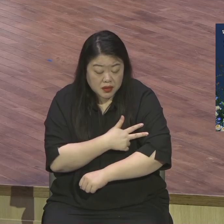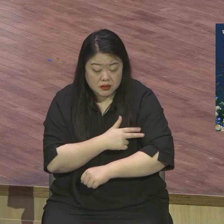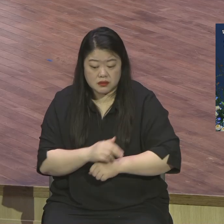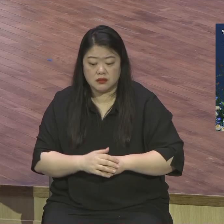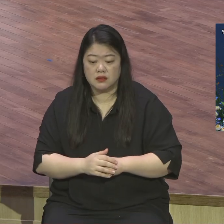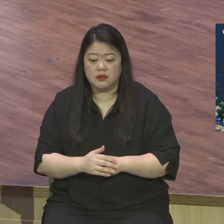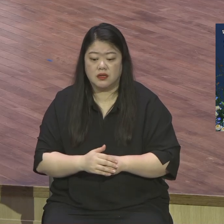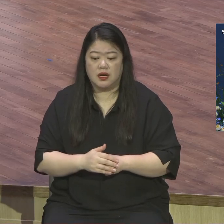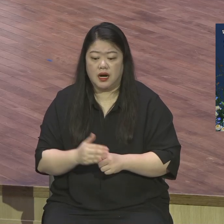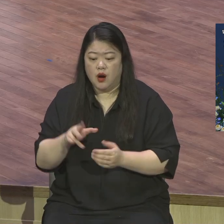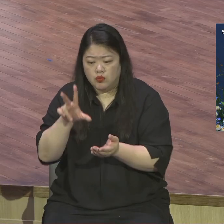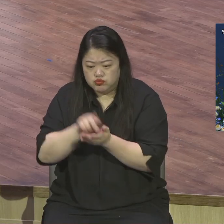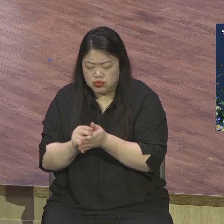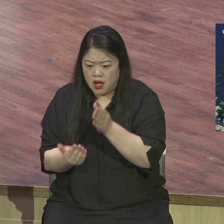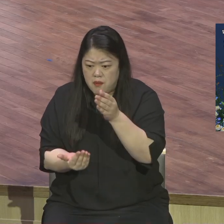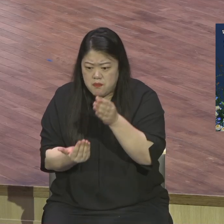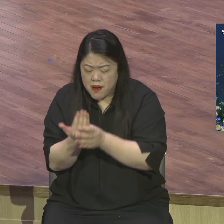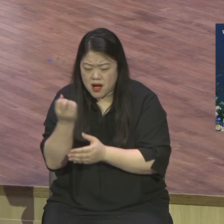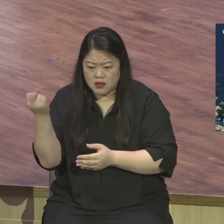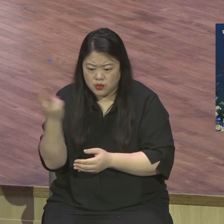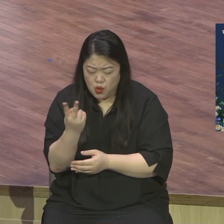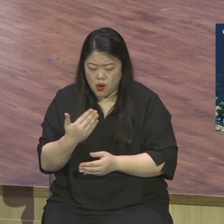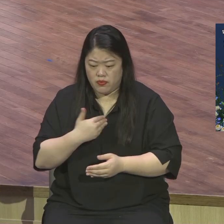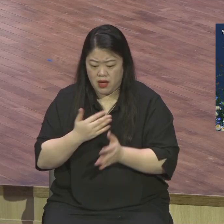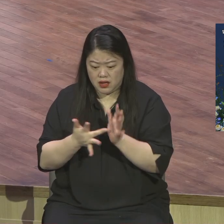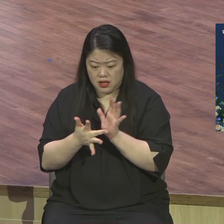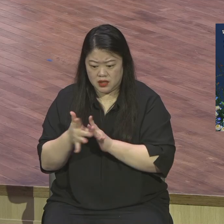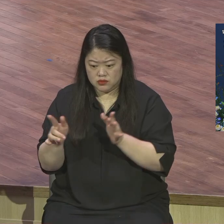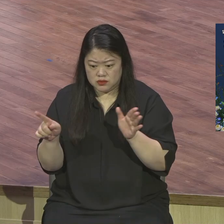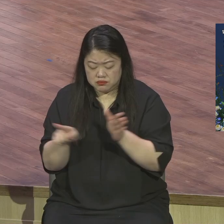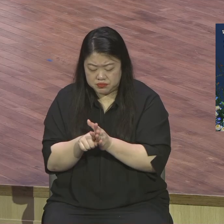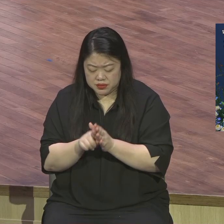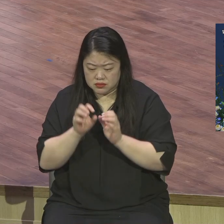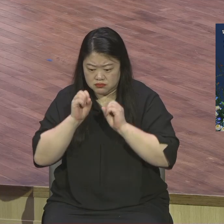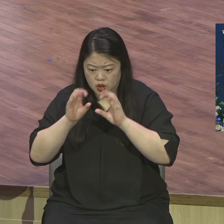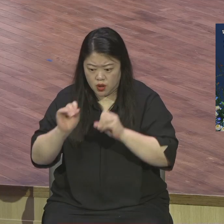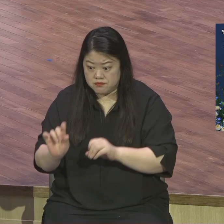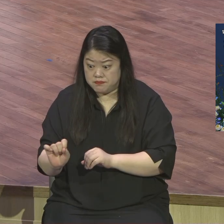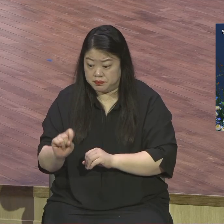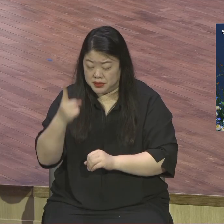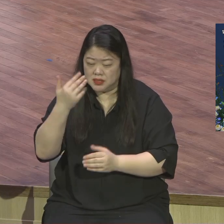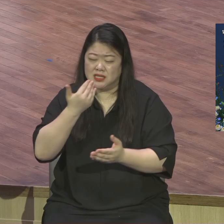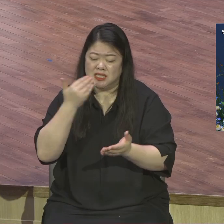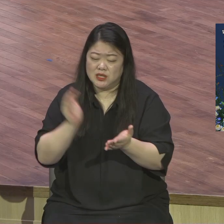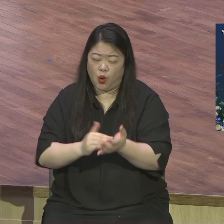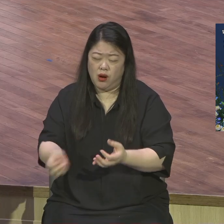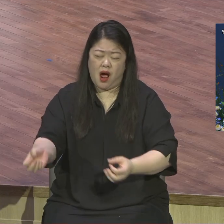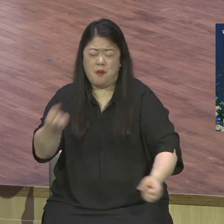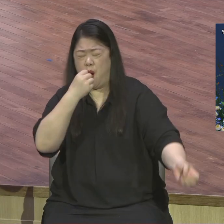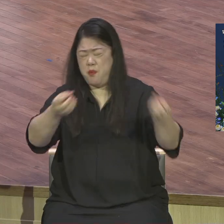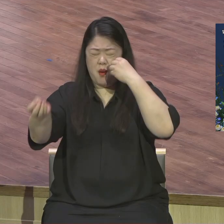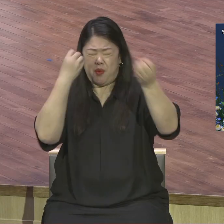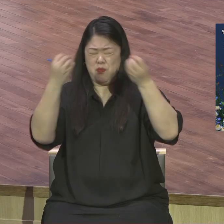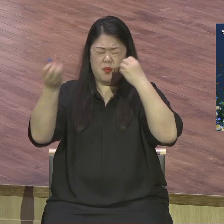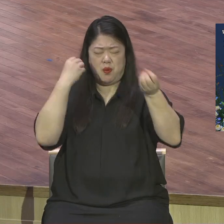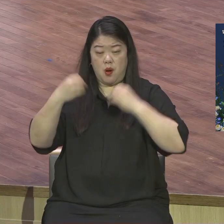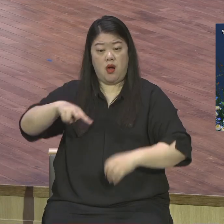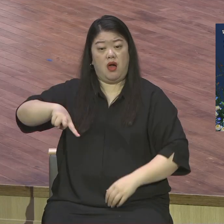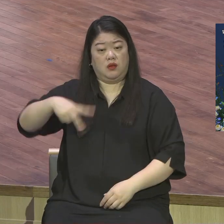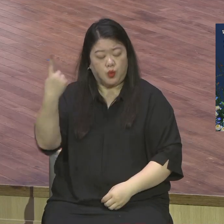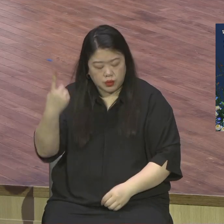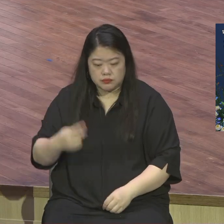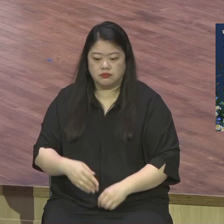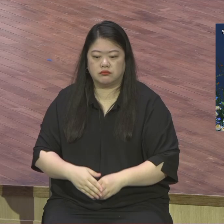문제와 사건을 복음 증거의 기회로 삼았다 여러분들도 어떤 문제와 사건 속에서도 신앙이 자라고